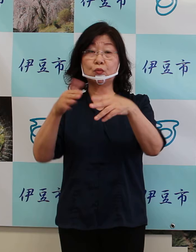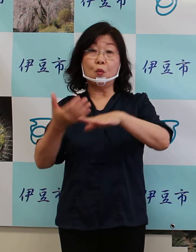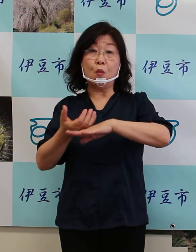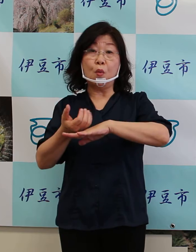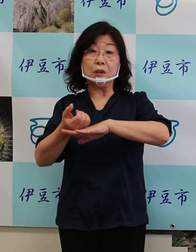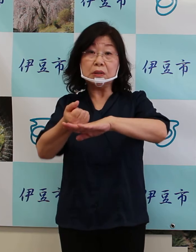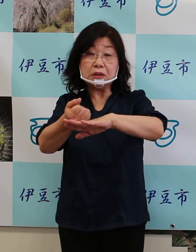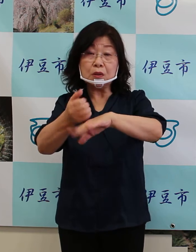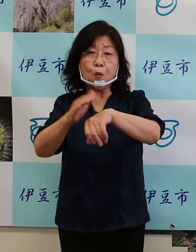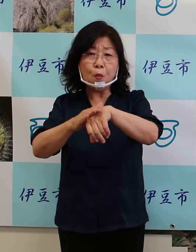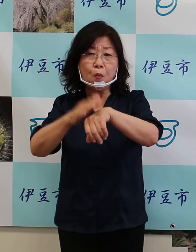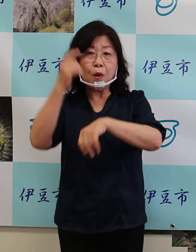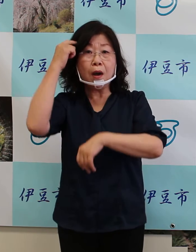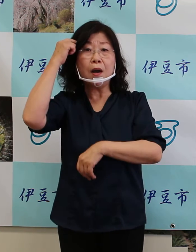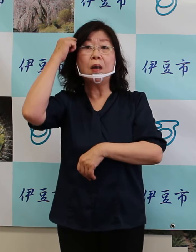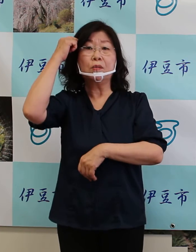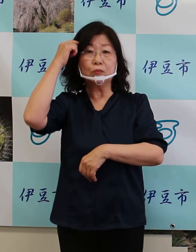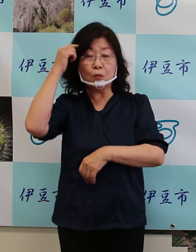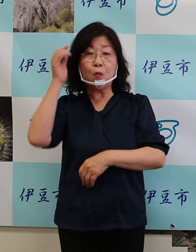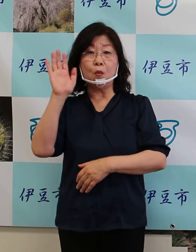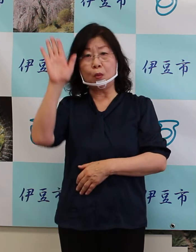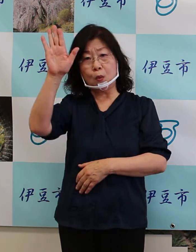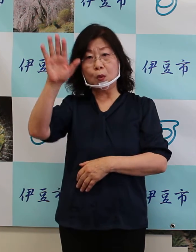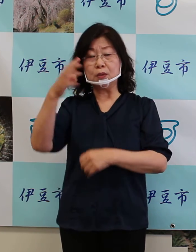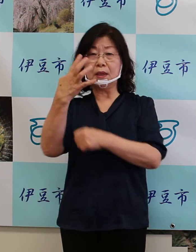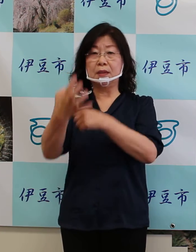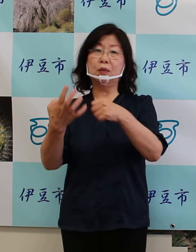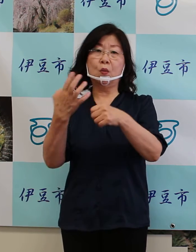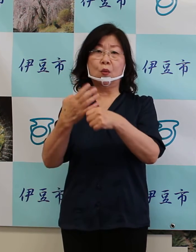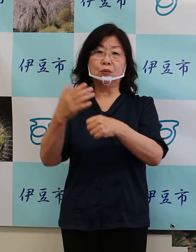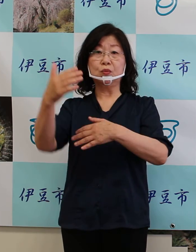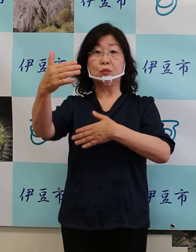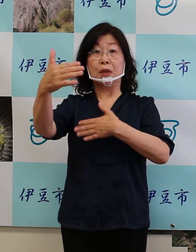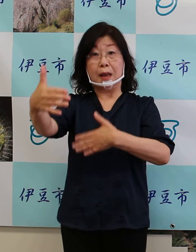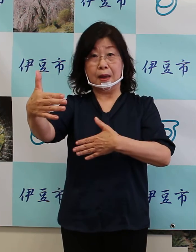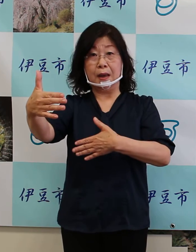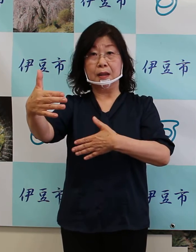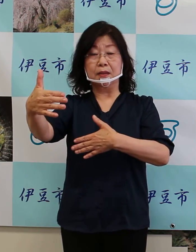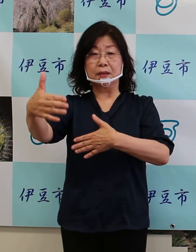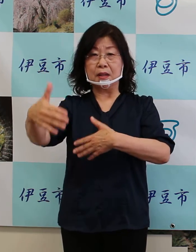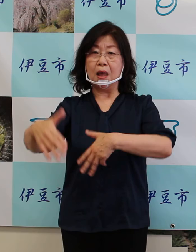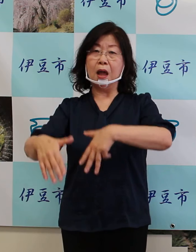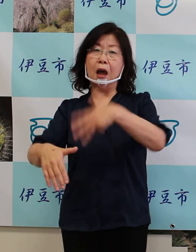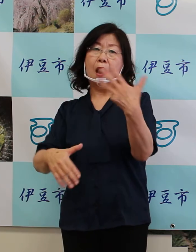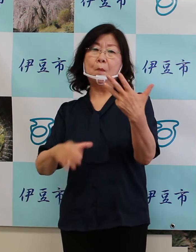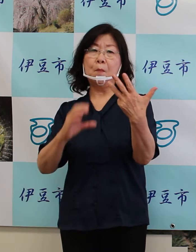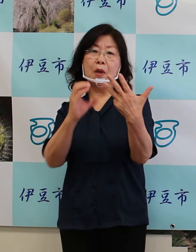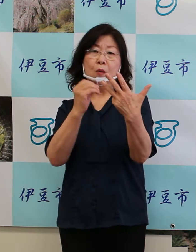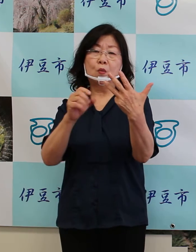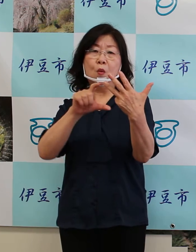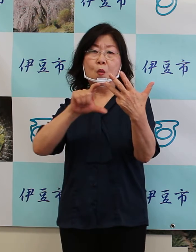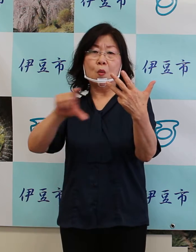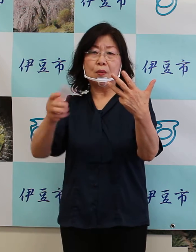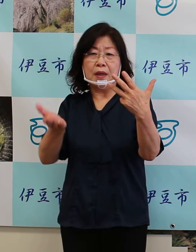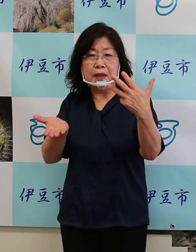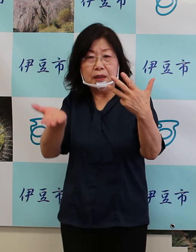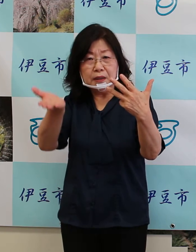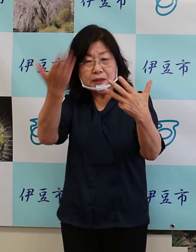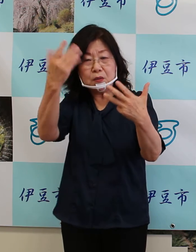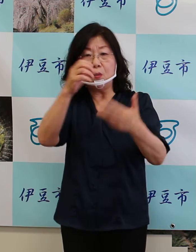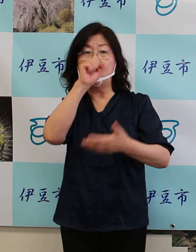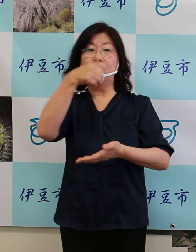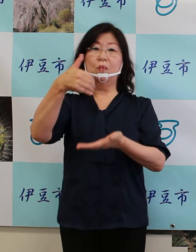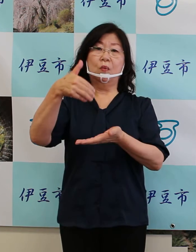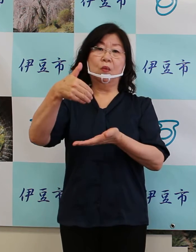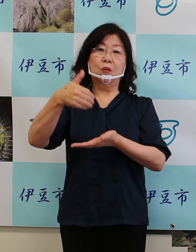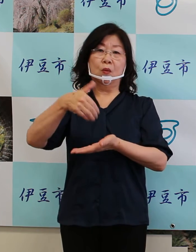、これから40年間で800億円以上の予算が必要になります